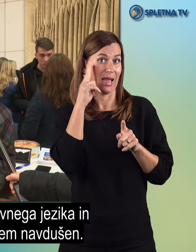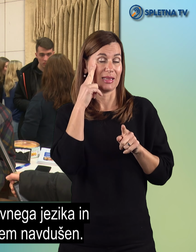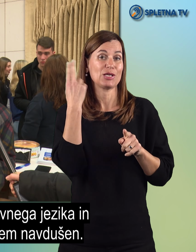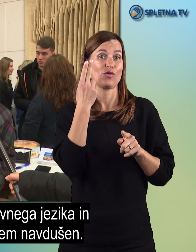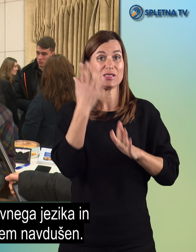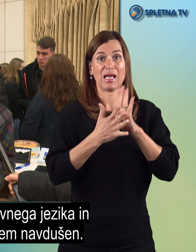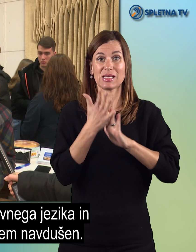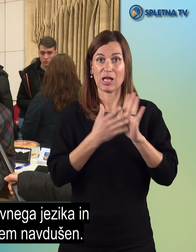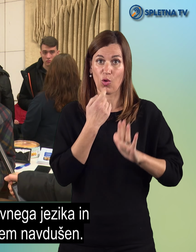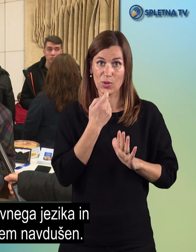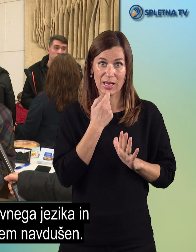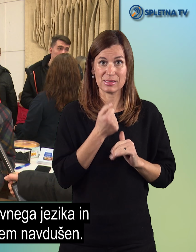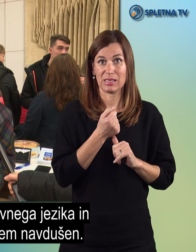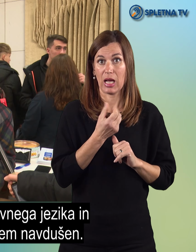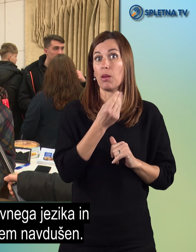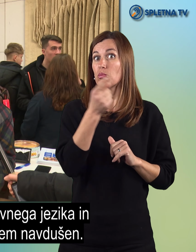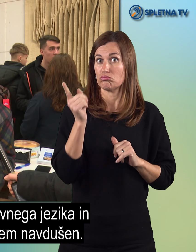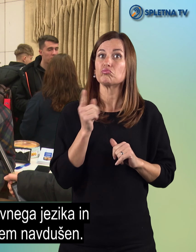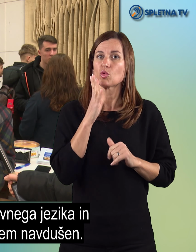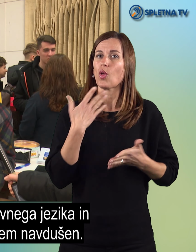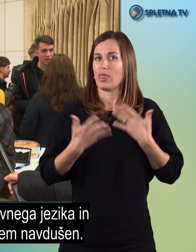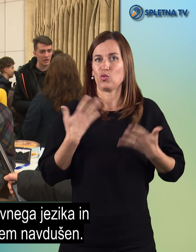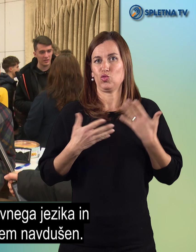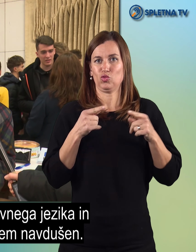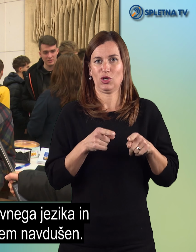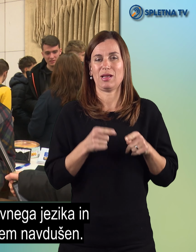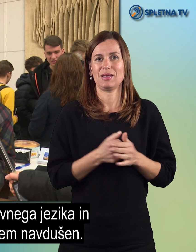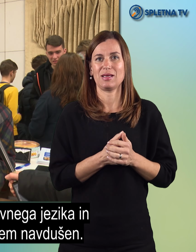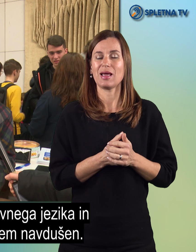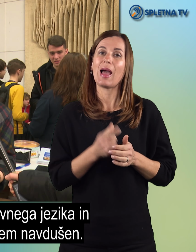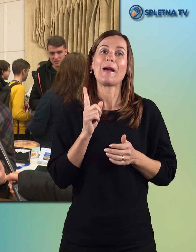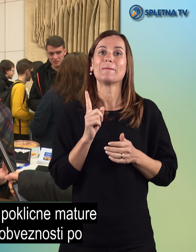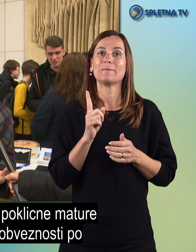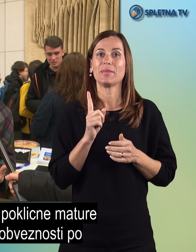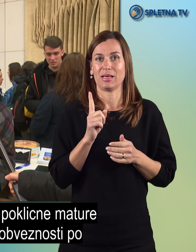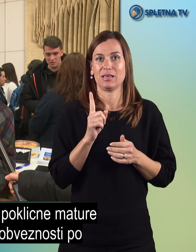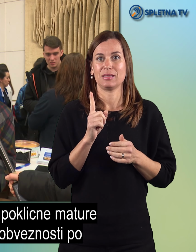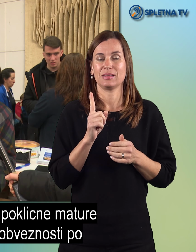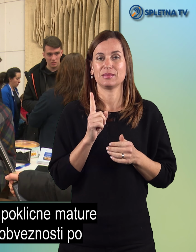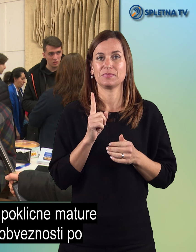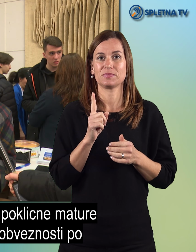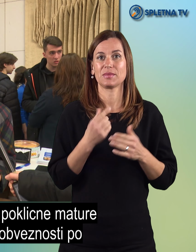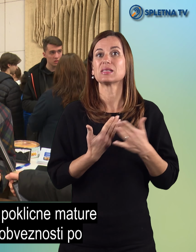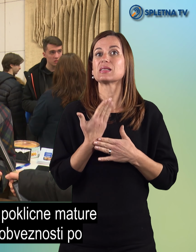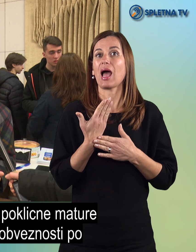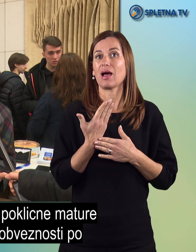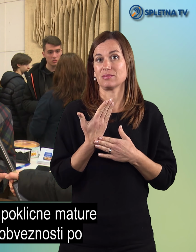znanje slovenskega znakovnega jezika in marsikdo bo nad tem navdušen. Je pa